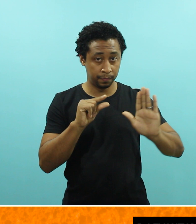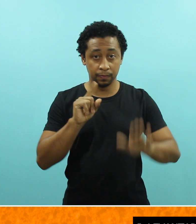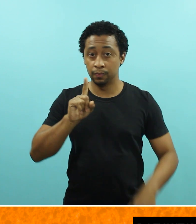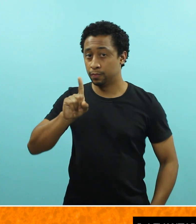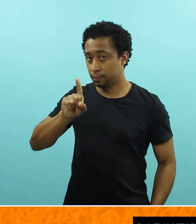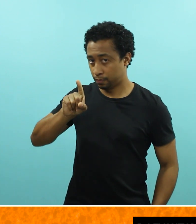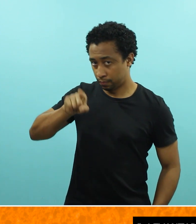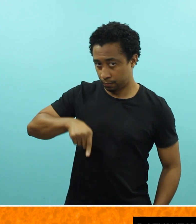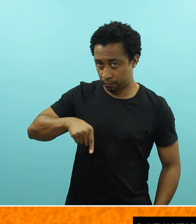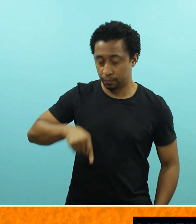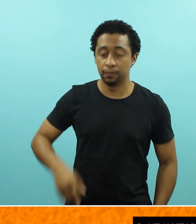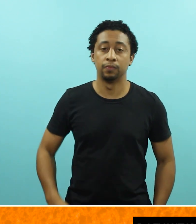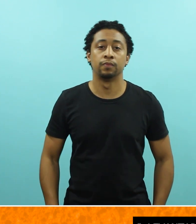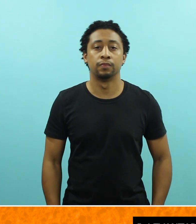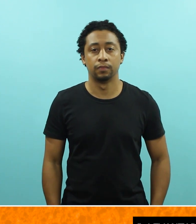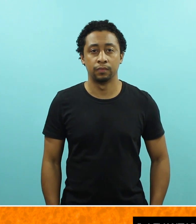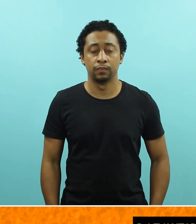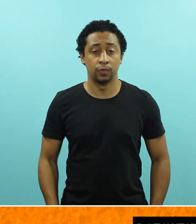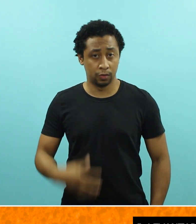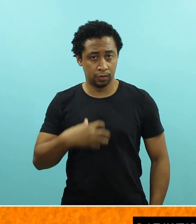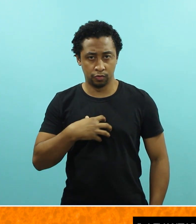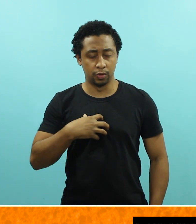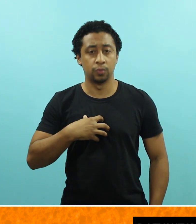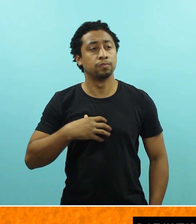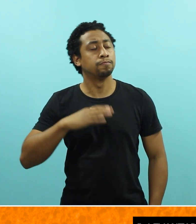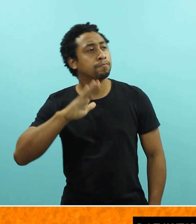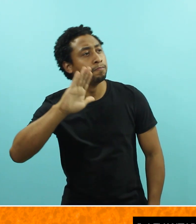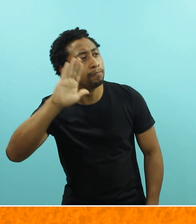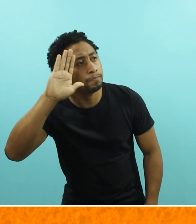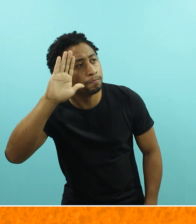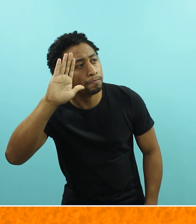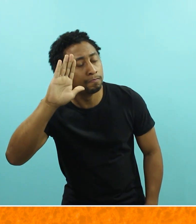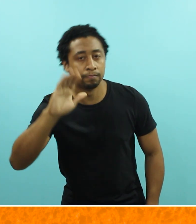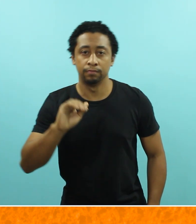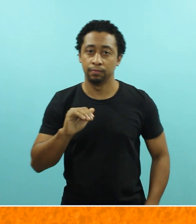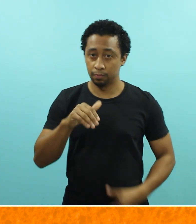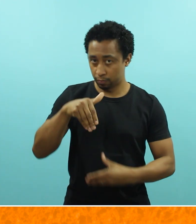1. Levantar uma das mãos.